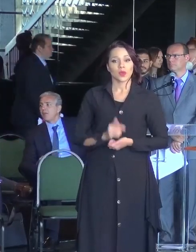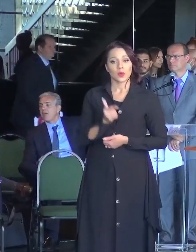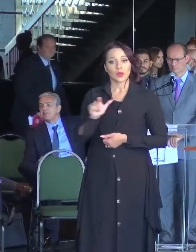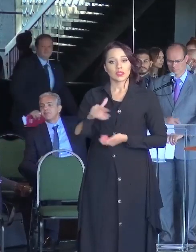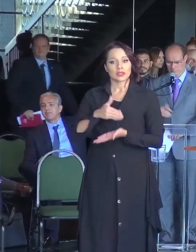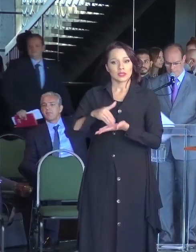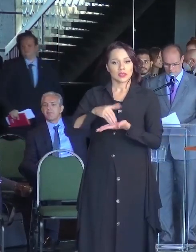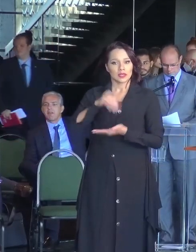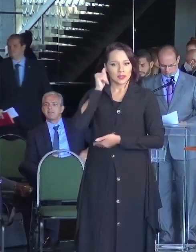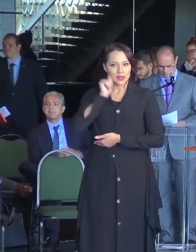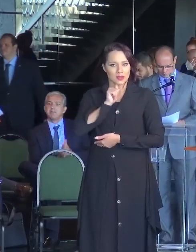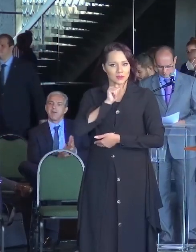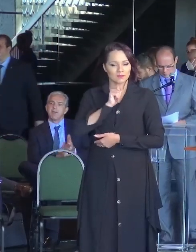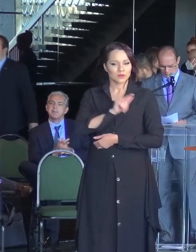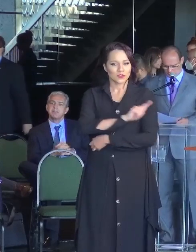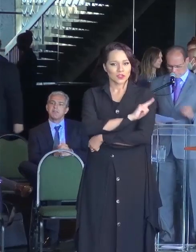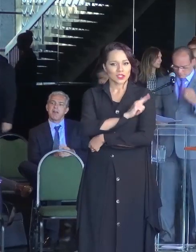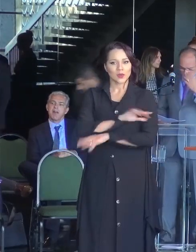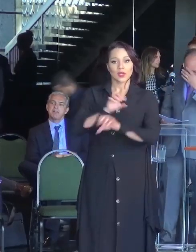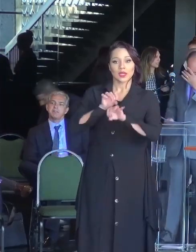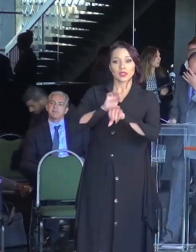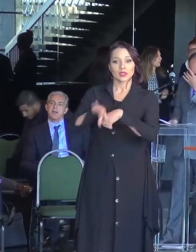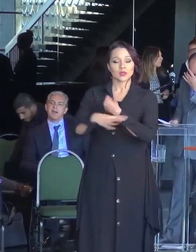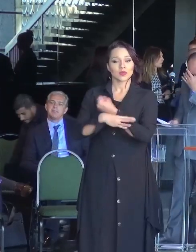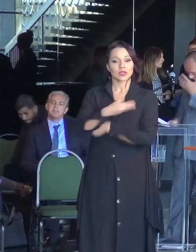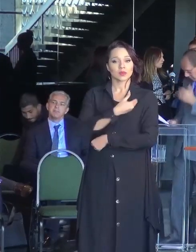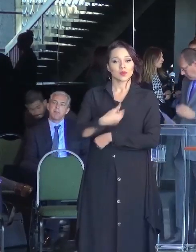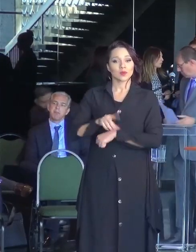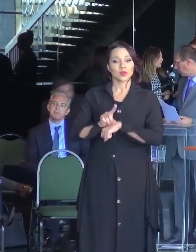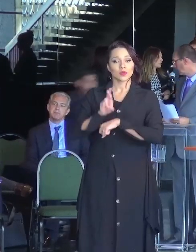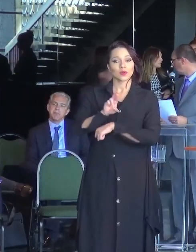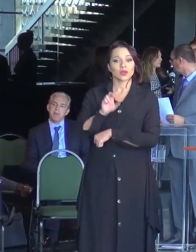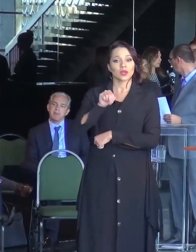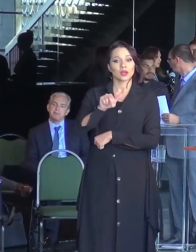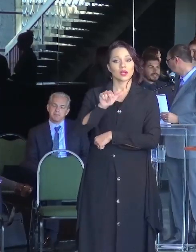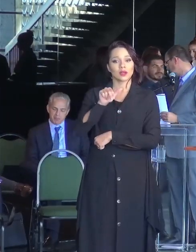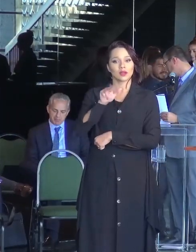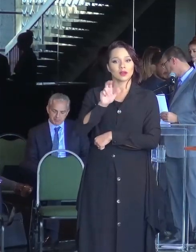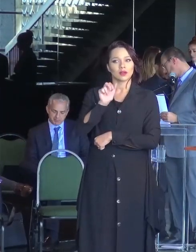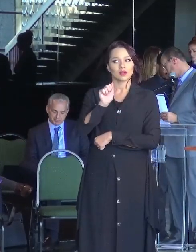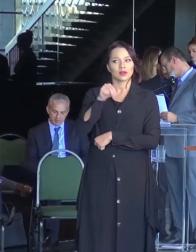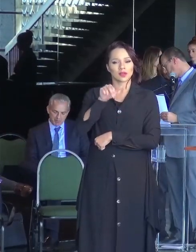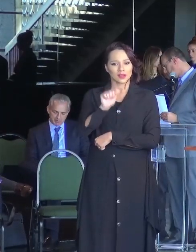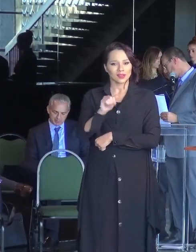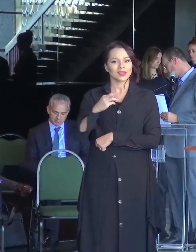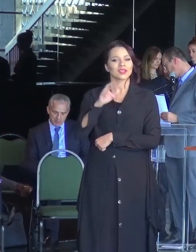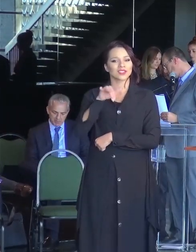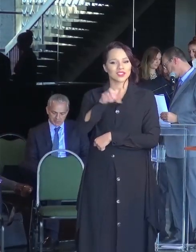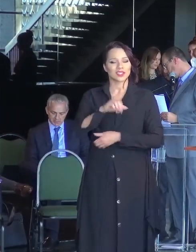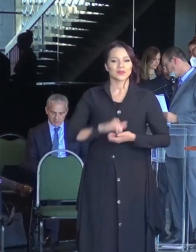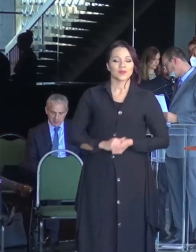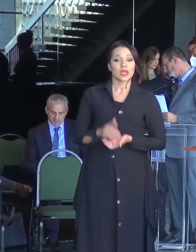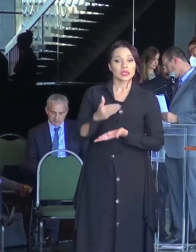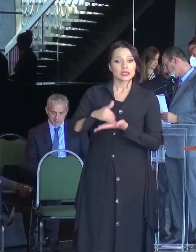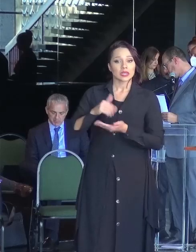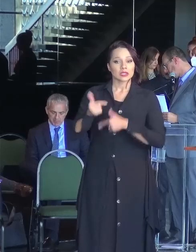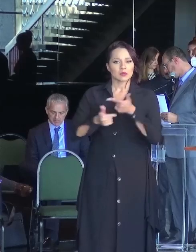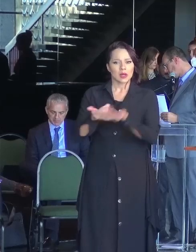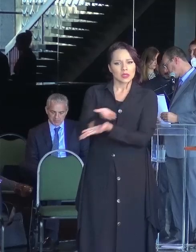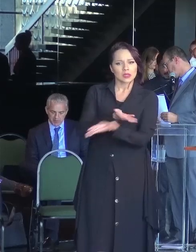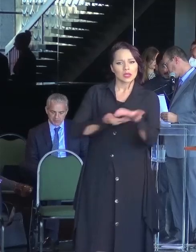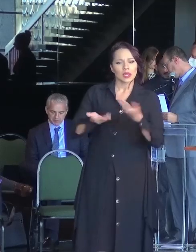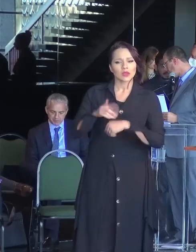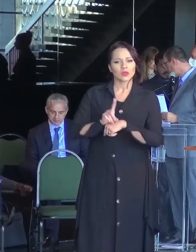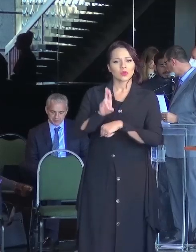Gestão e Ensino em Segurança Pública, a doutora Ana Cristina Melo Santiago, o secretário de Operações Integradas,